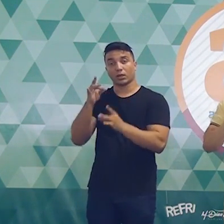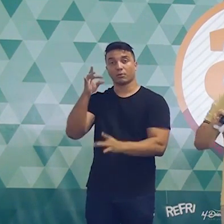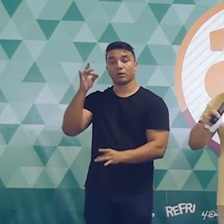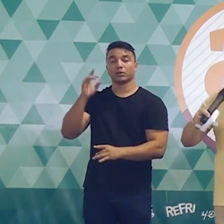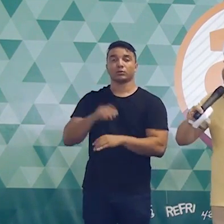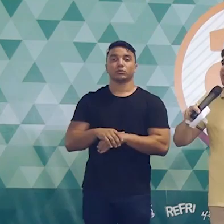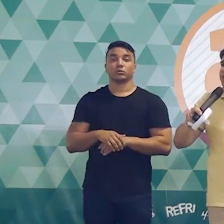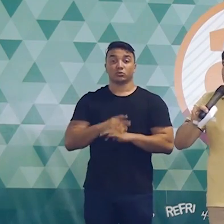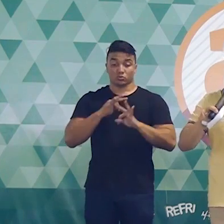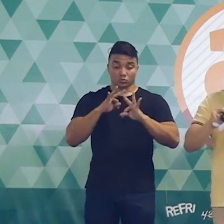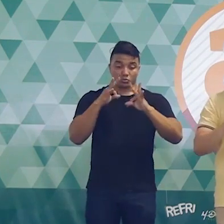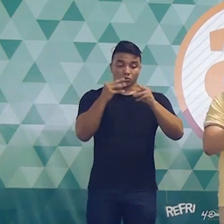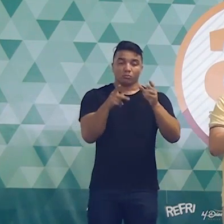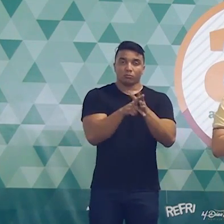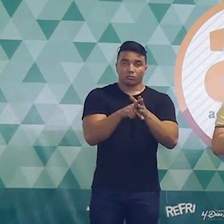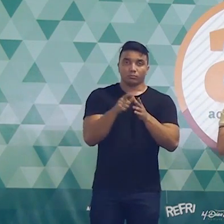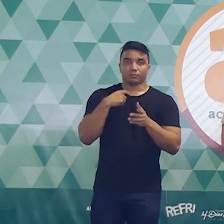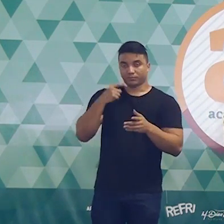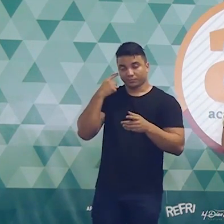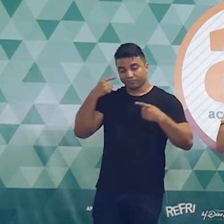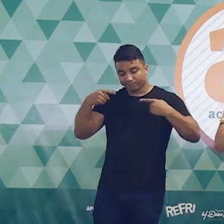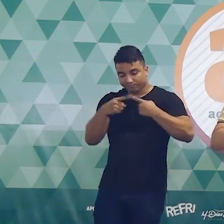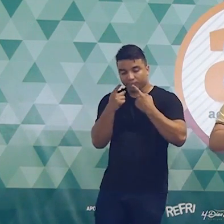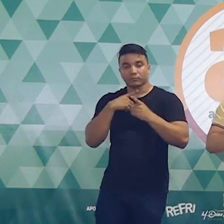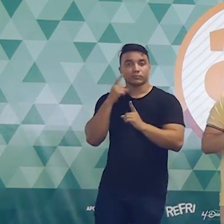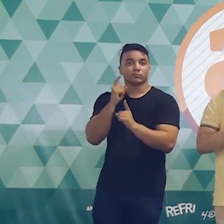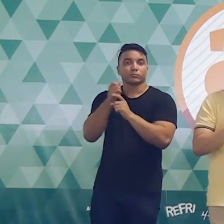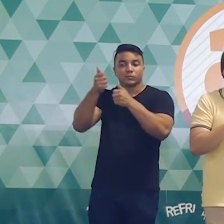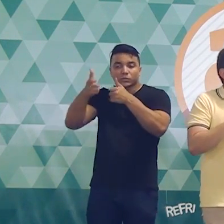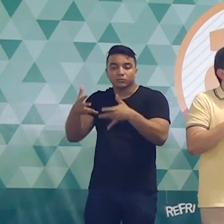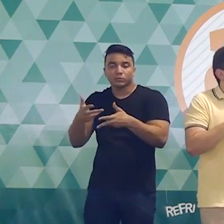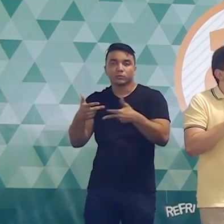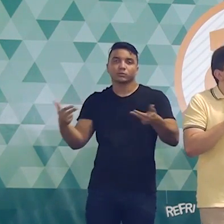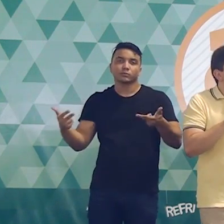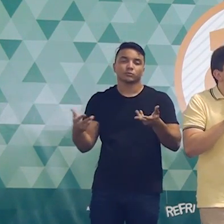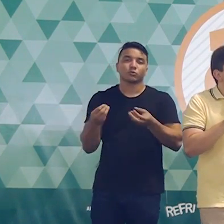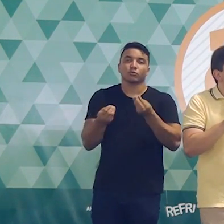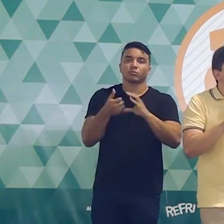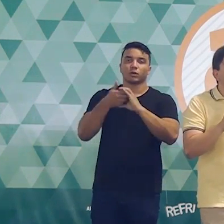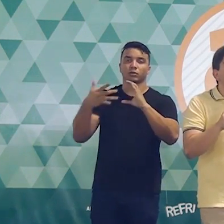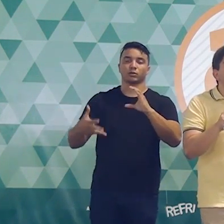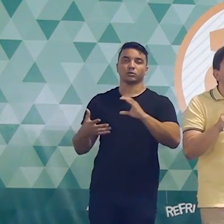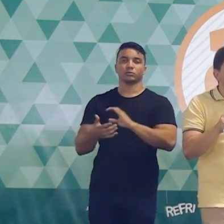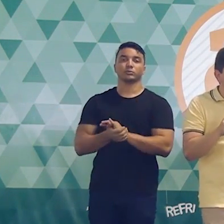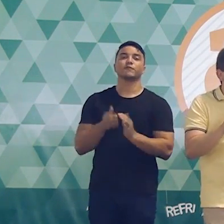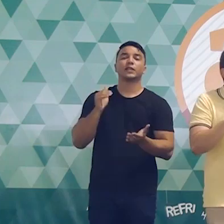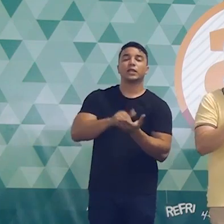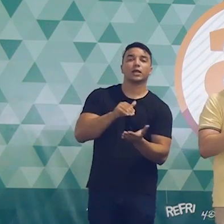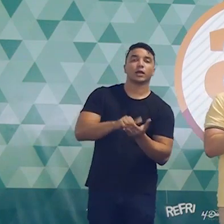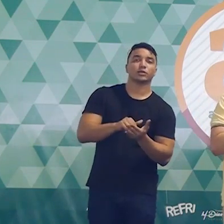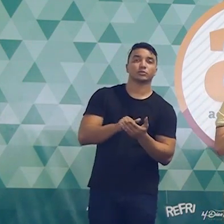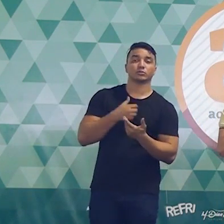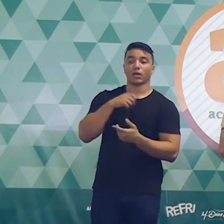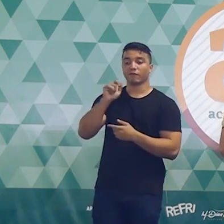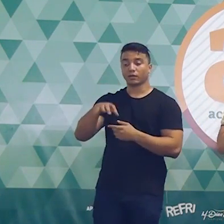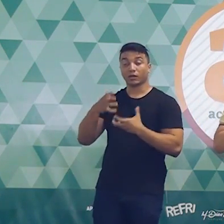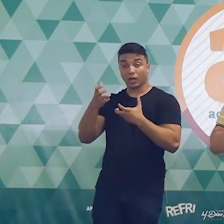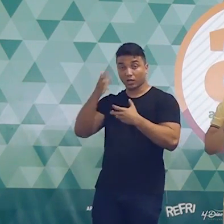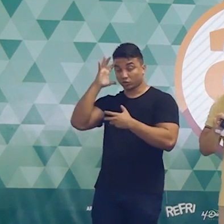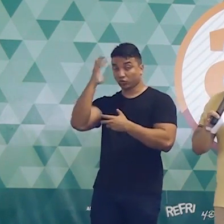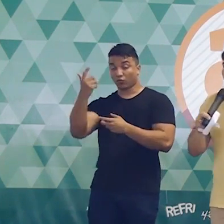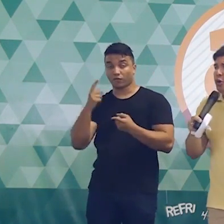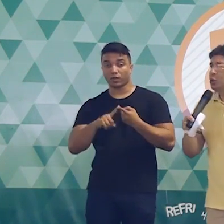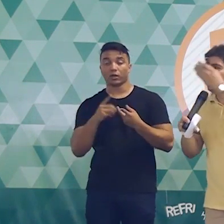Detalhamento: toda expressão de caráter adjetivo que defina, que explique. E finalidade: a fim de resolver